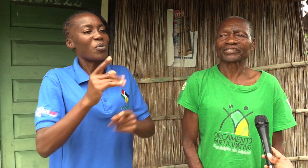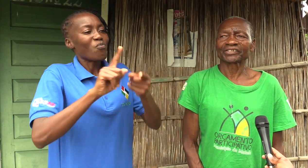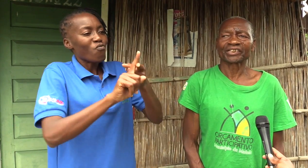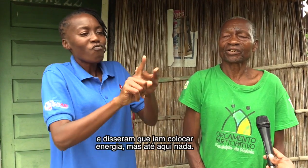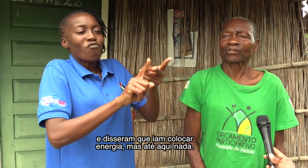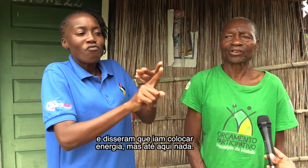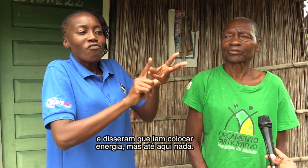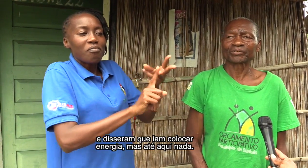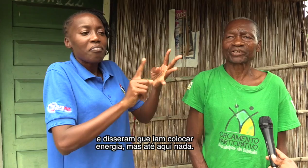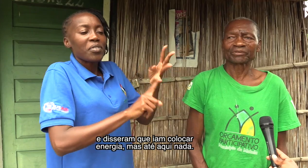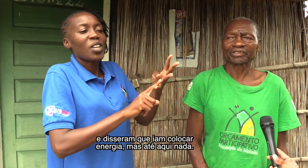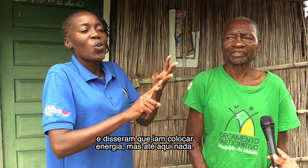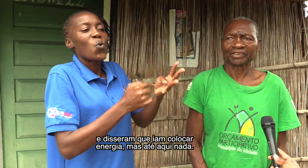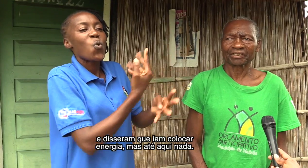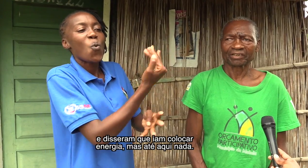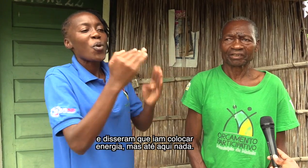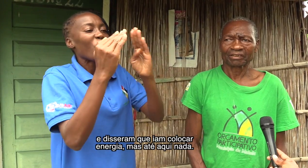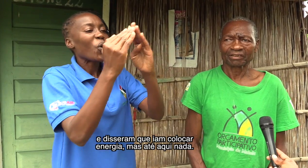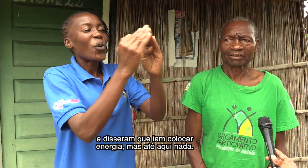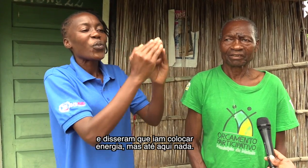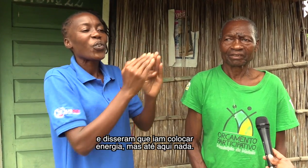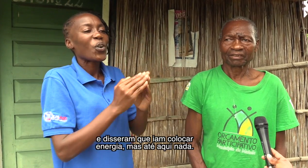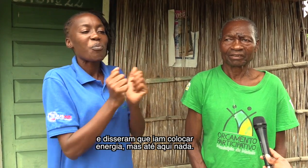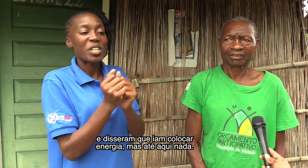que já foram por energia, até agora não pusemos energia.